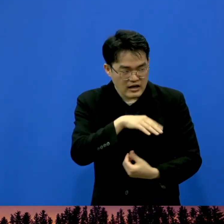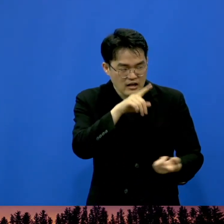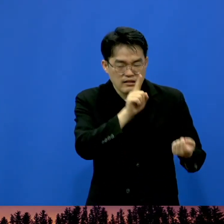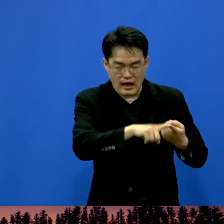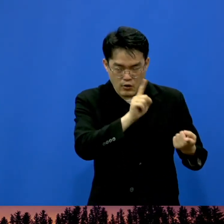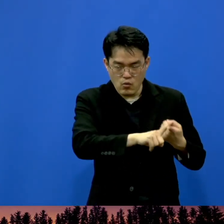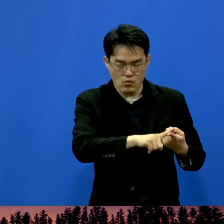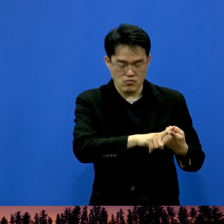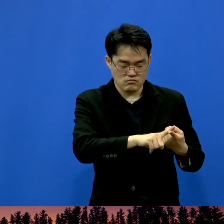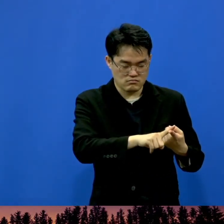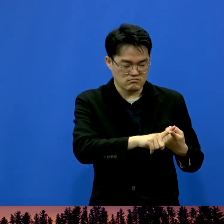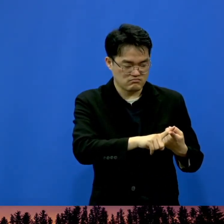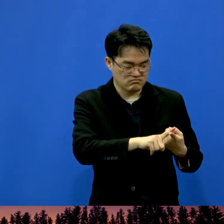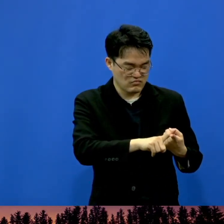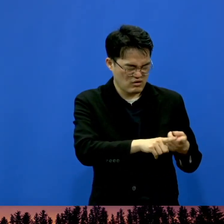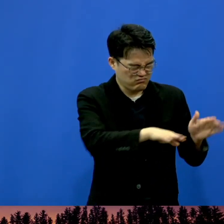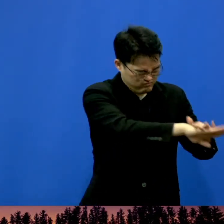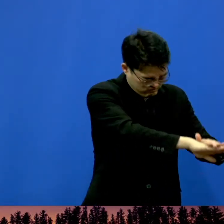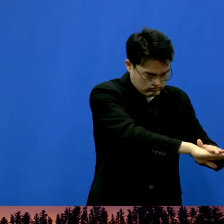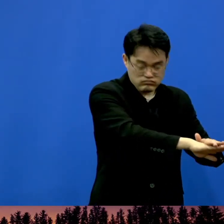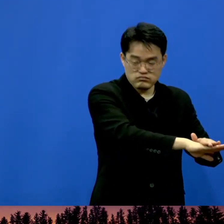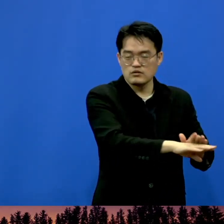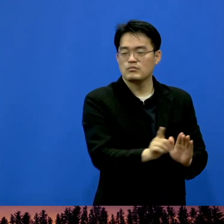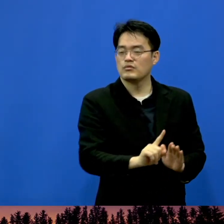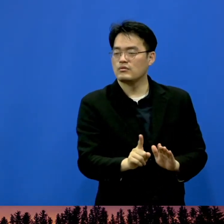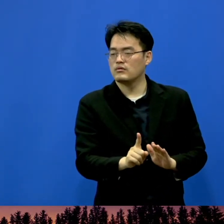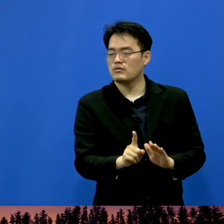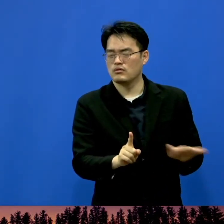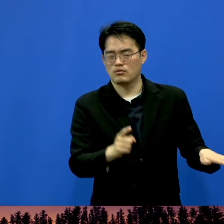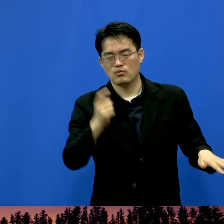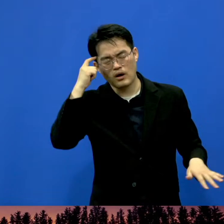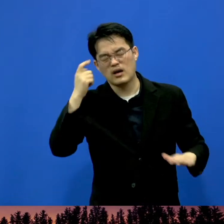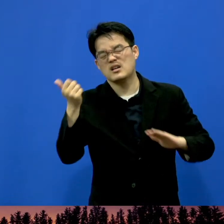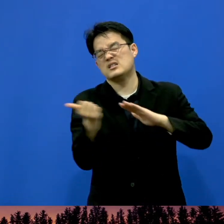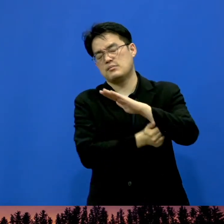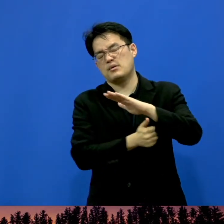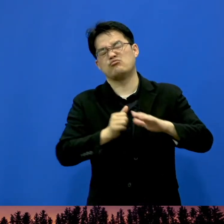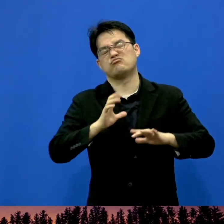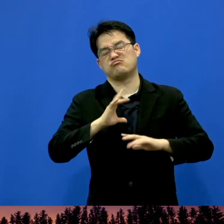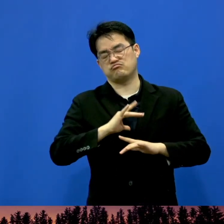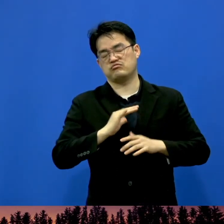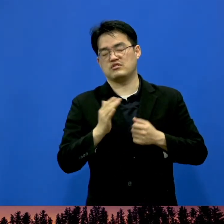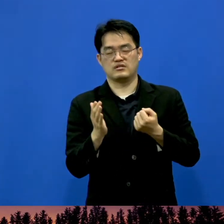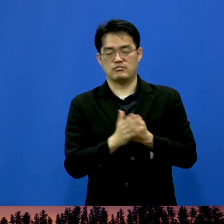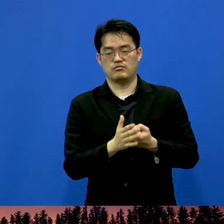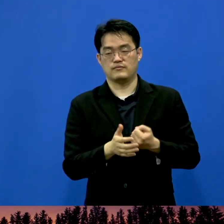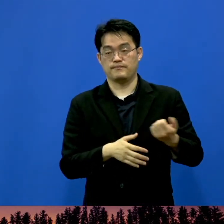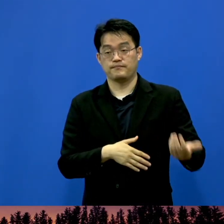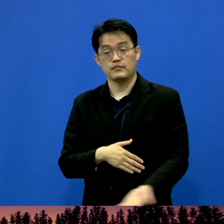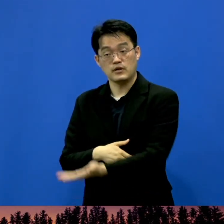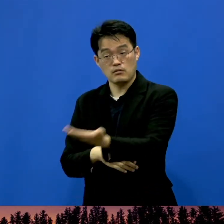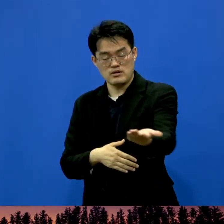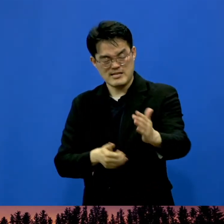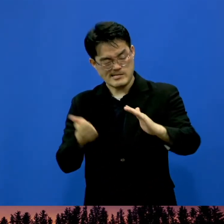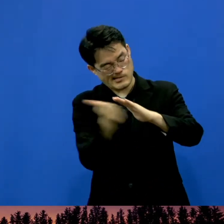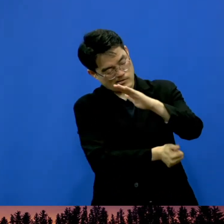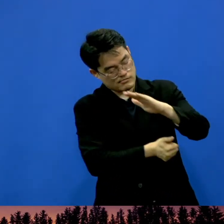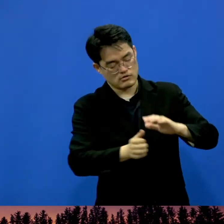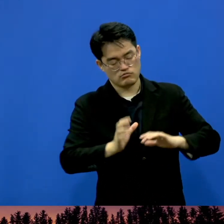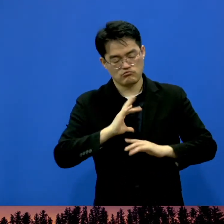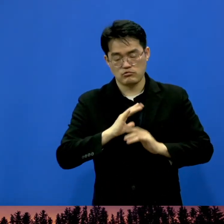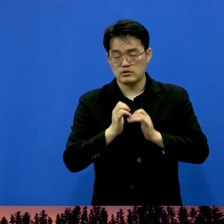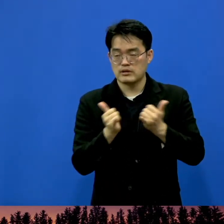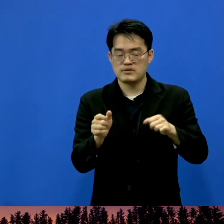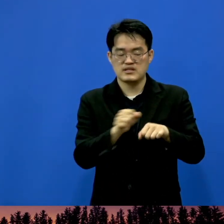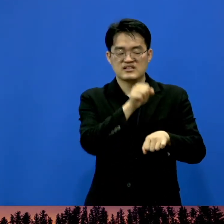생각합니다. 여러분, 실패를 두려워하는 사람들, 그죠? 실패를 두려워하는 사람들은